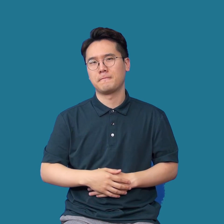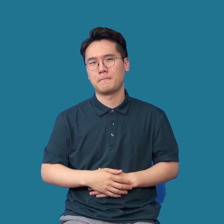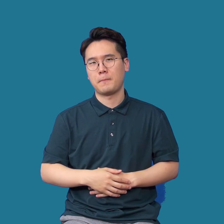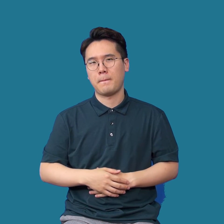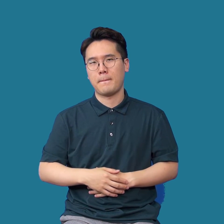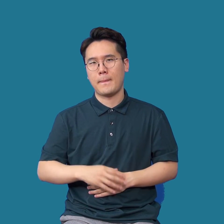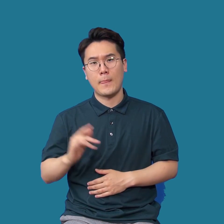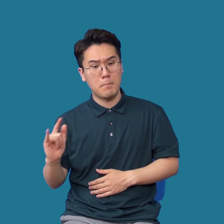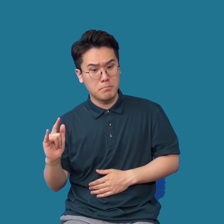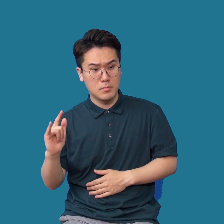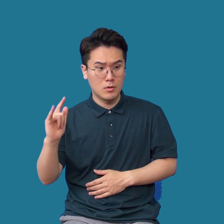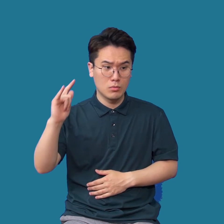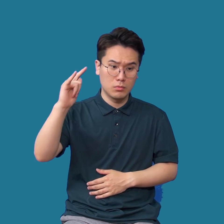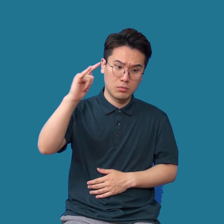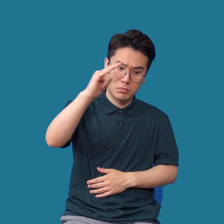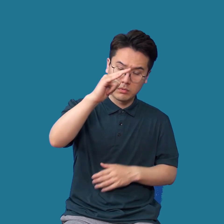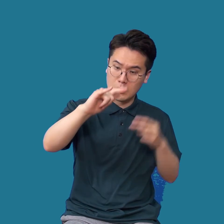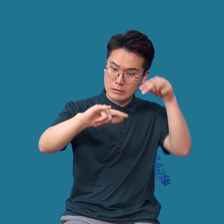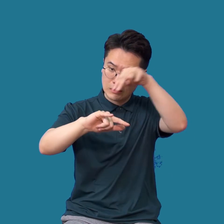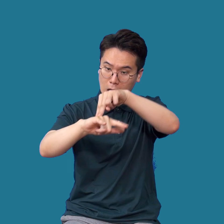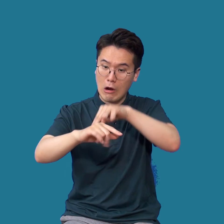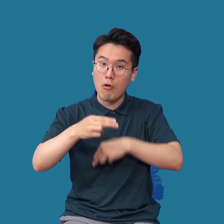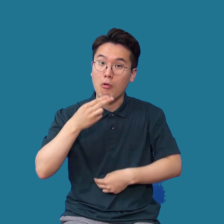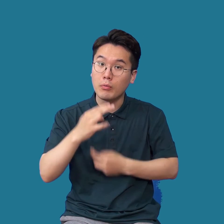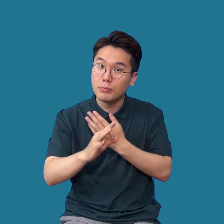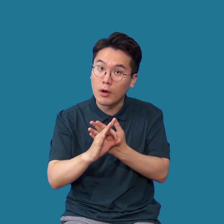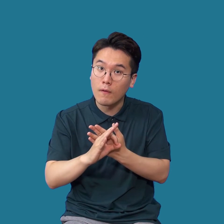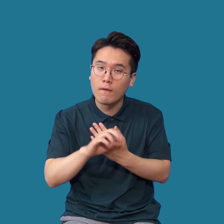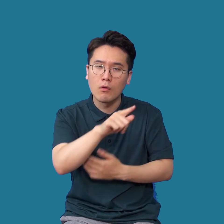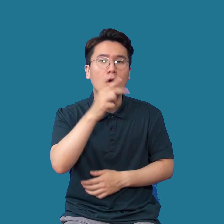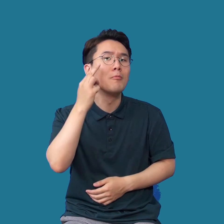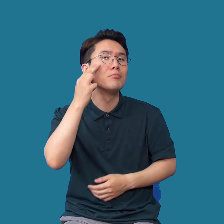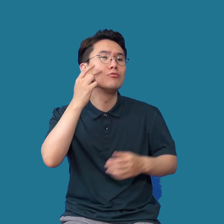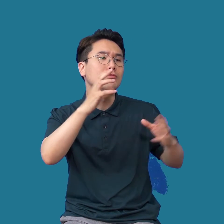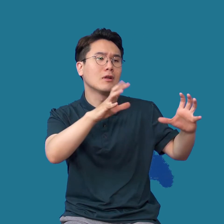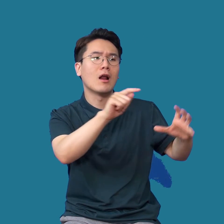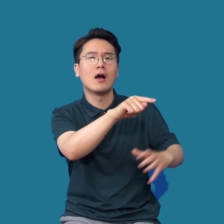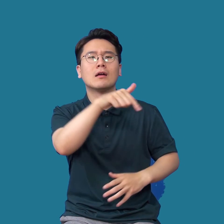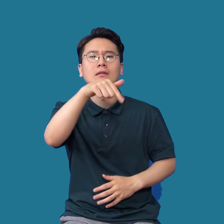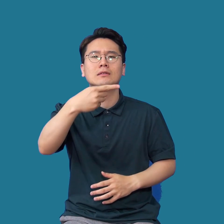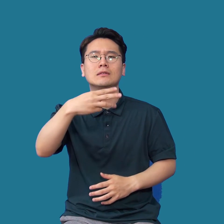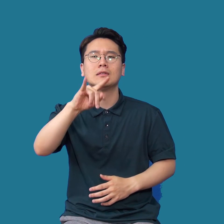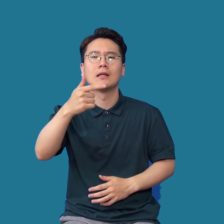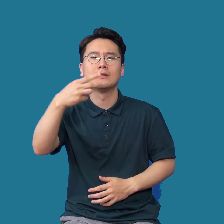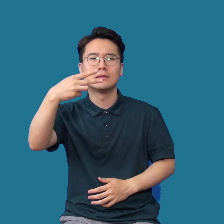비행기 아니고는 어떻게 그 가보고 싶은 그랜드 캐년에 갈 수가 있습니까?